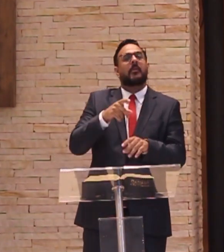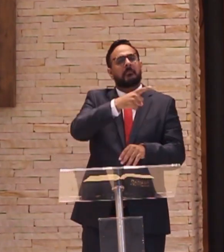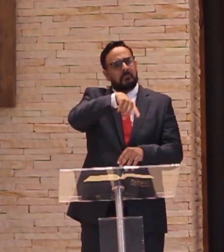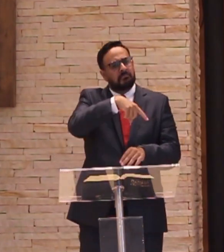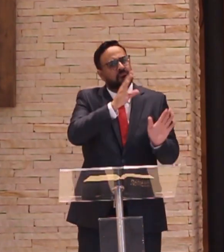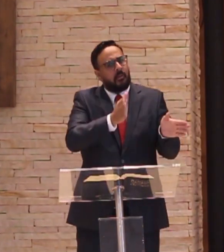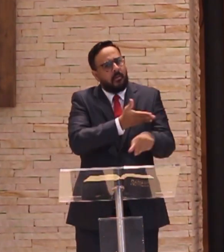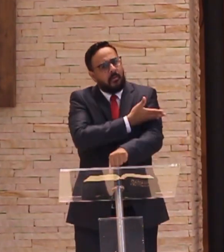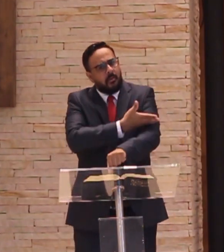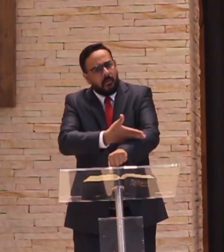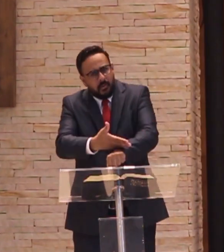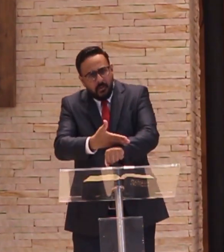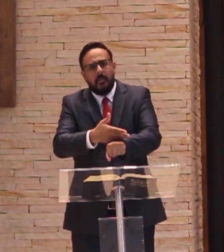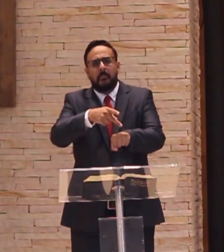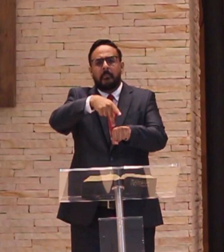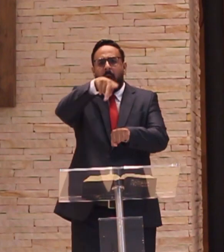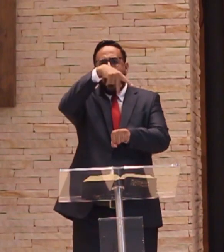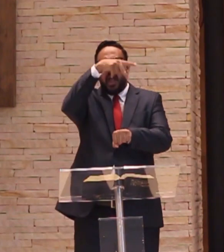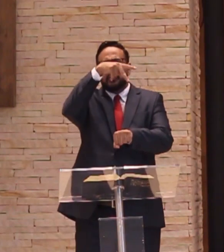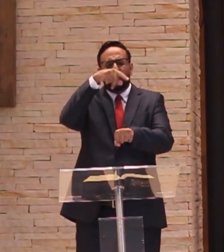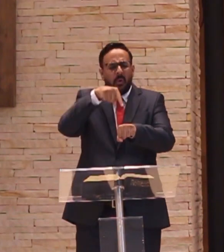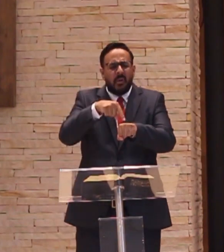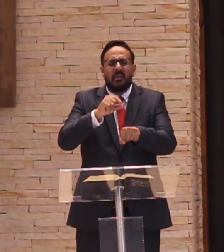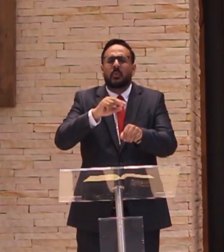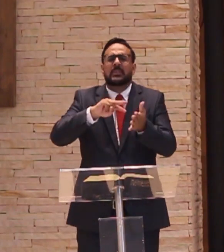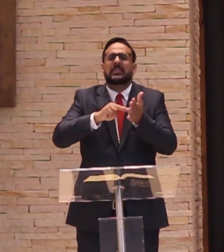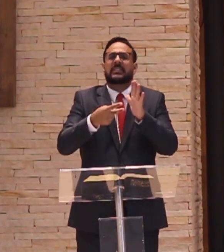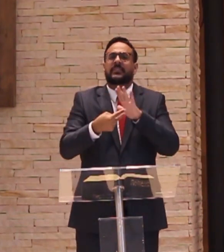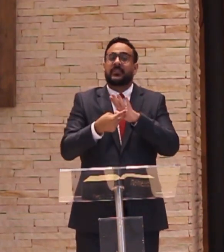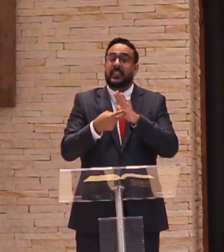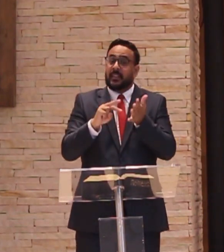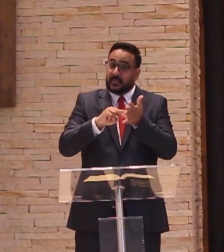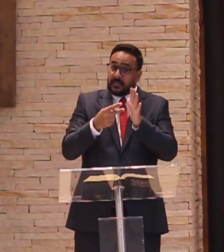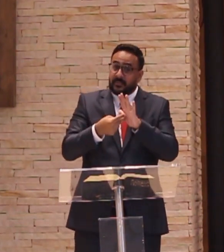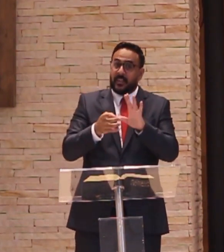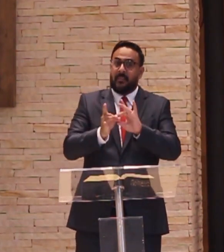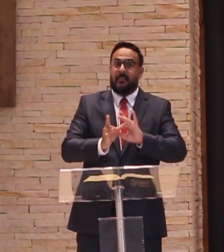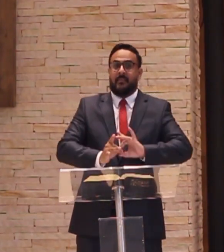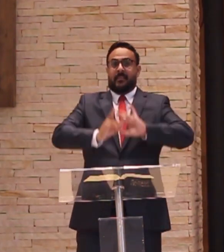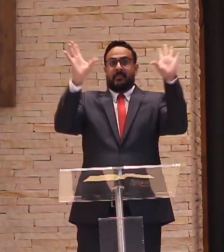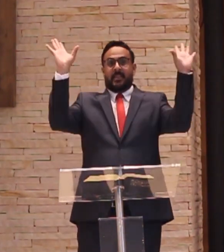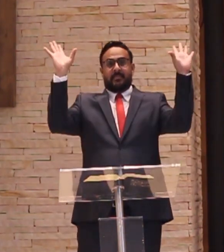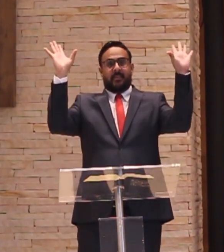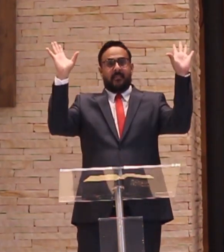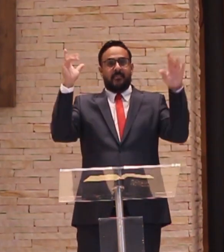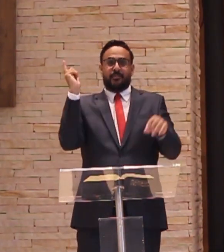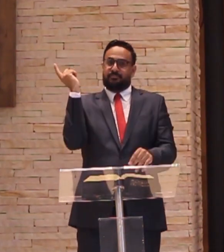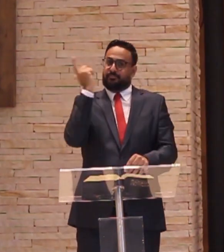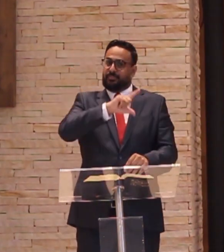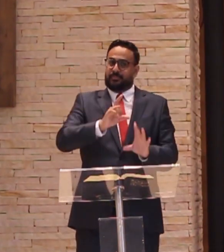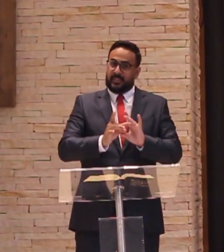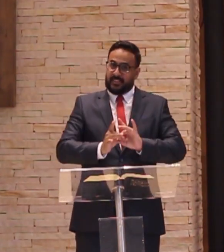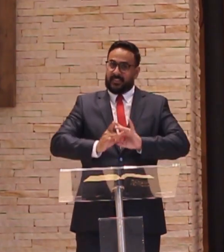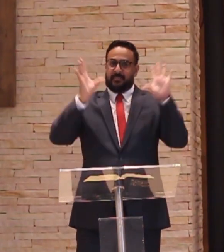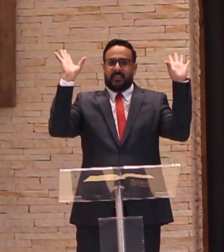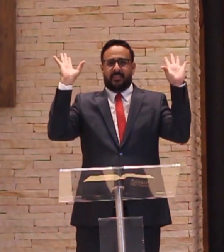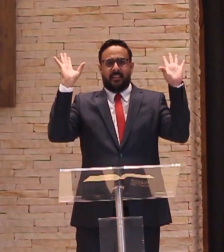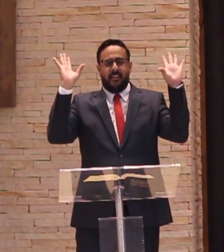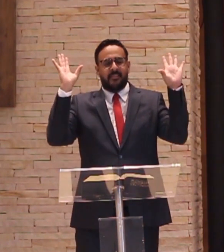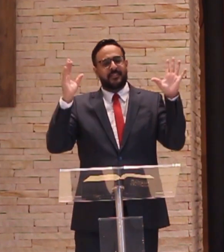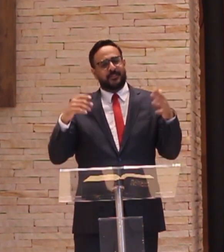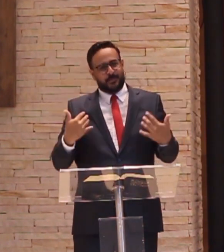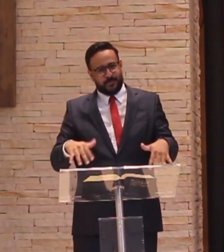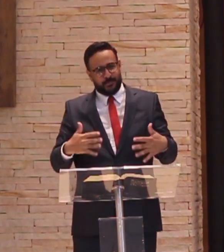este evento foi inaugurado lá no povo de Israel. O sinal foi feito